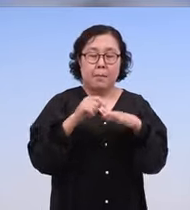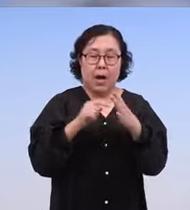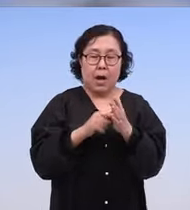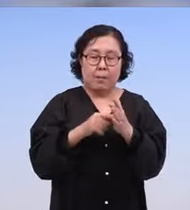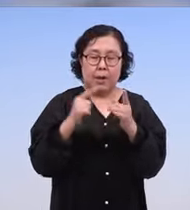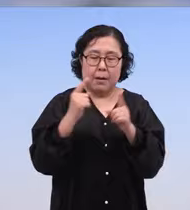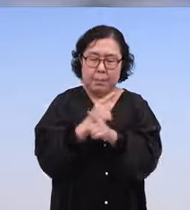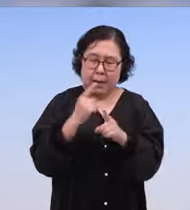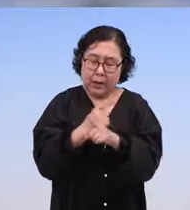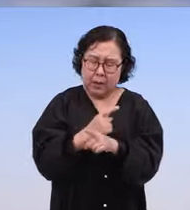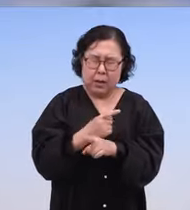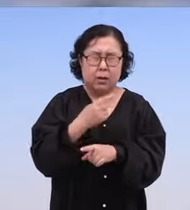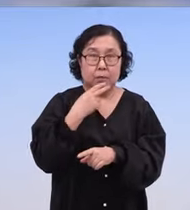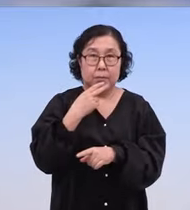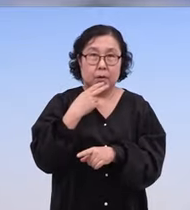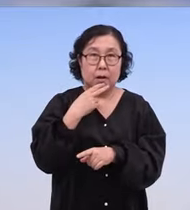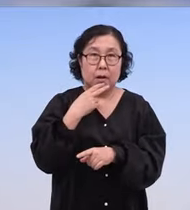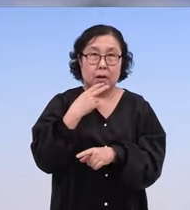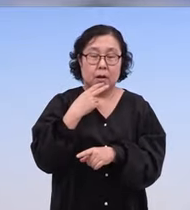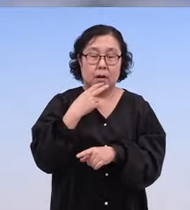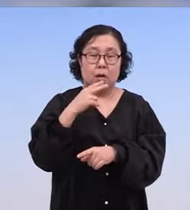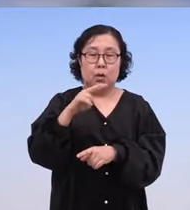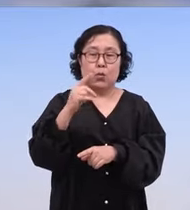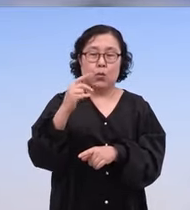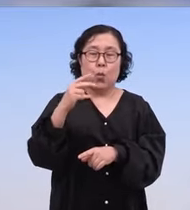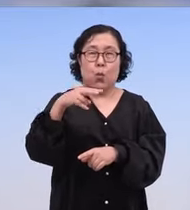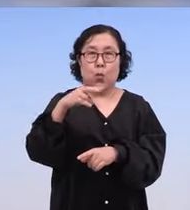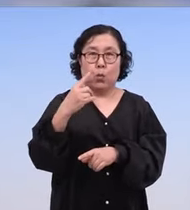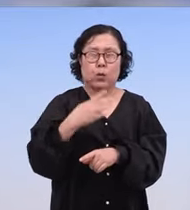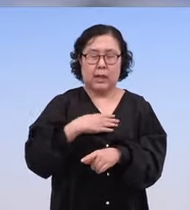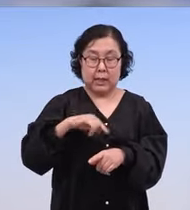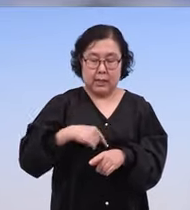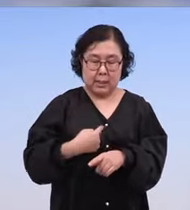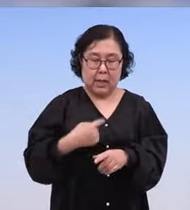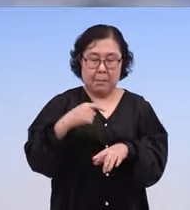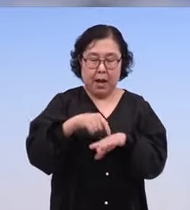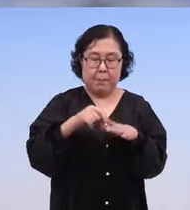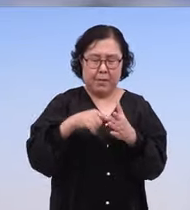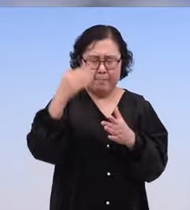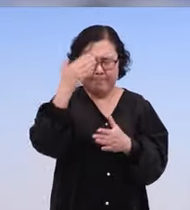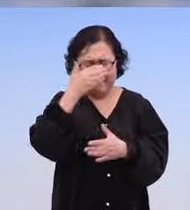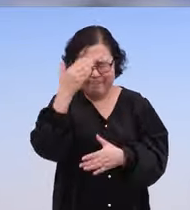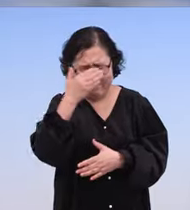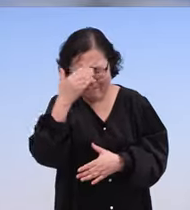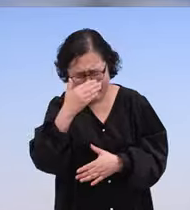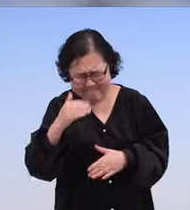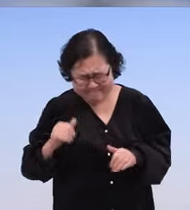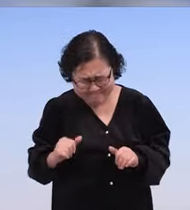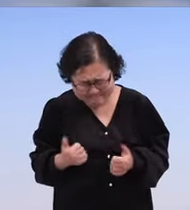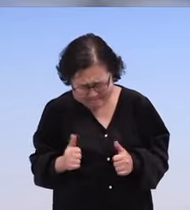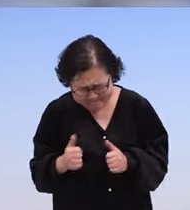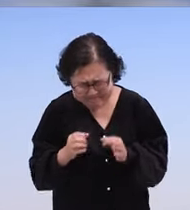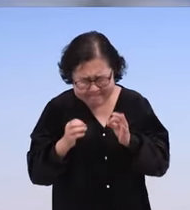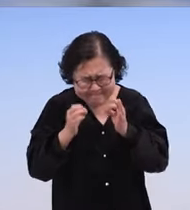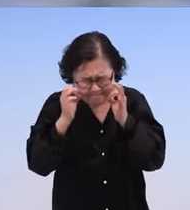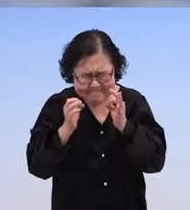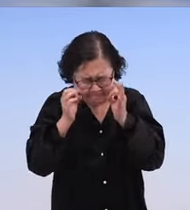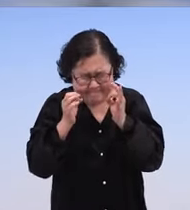이 마음이 변해져 이제 그 돌을 닦는 거 아닙니까? 그렇게 노력을 해도